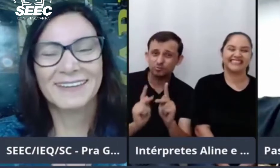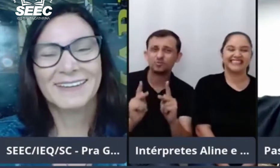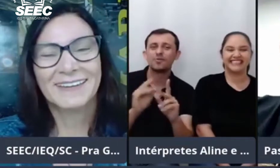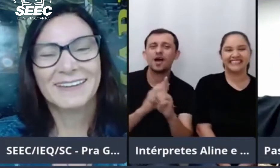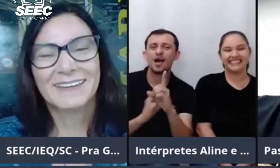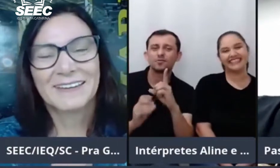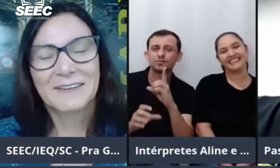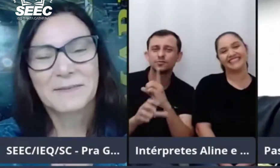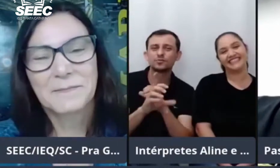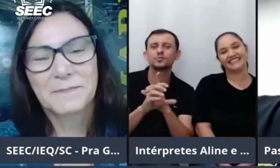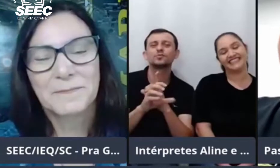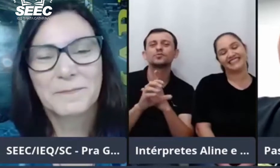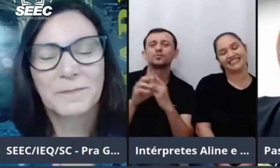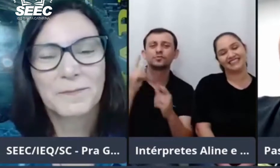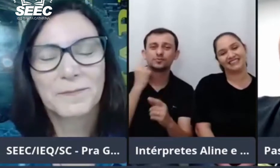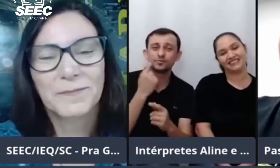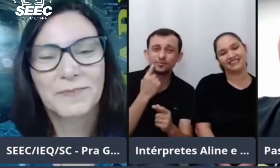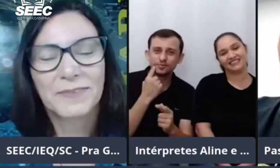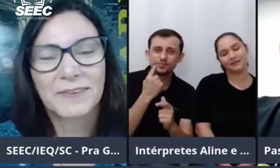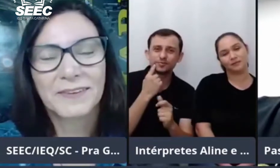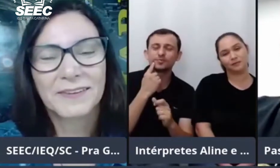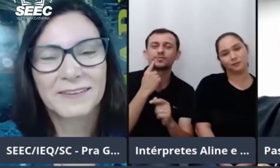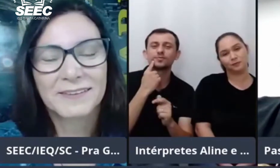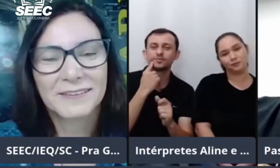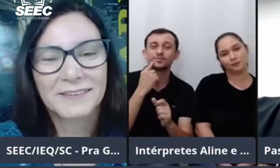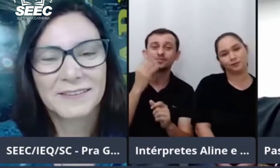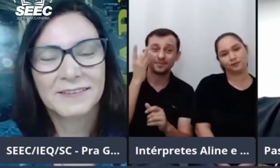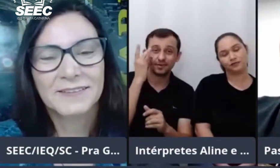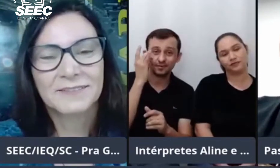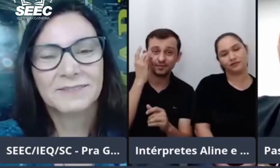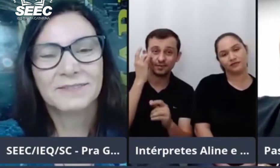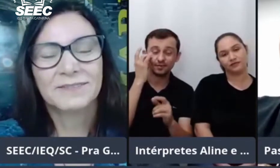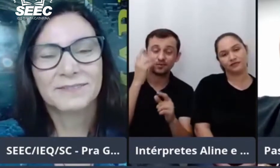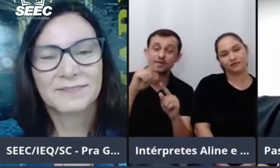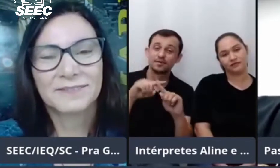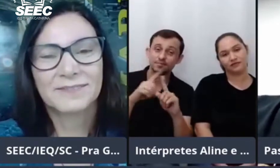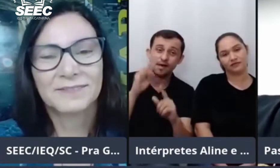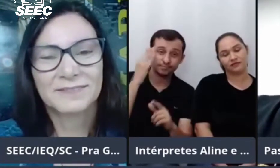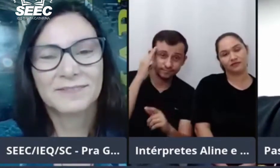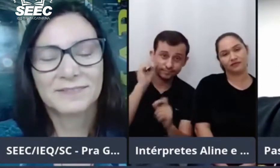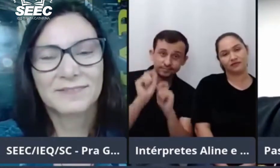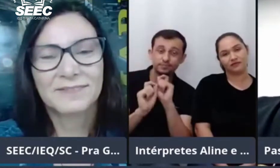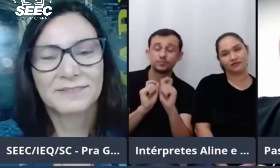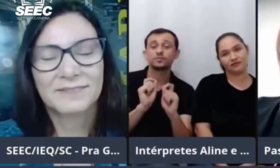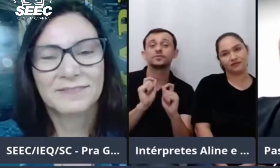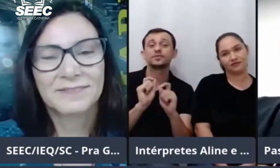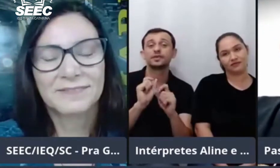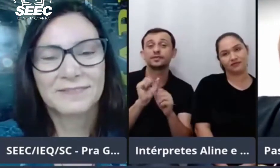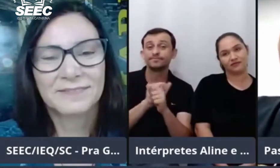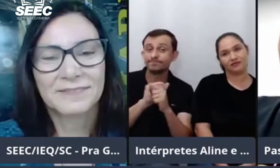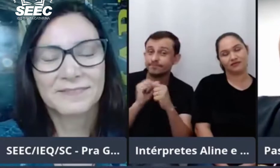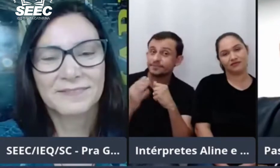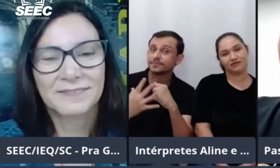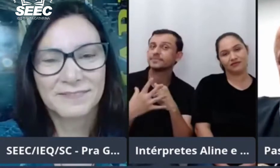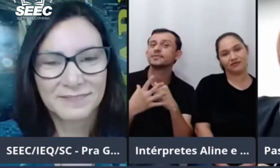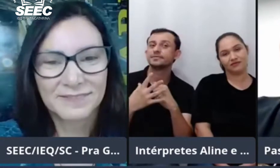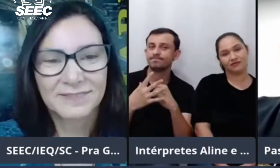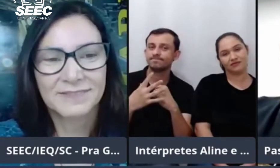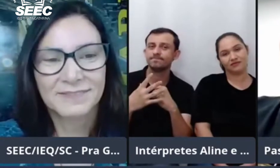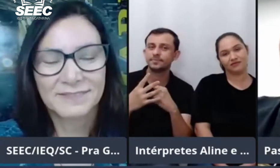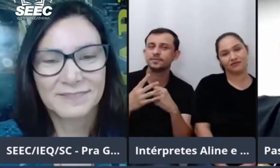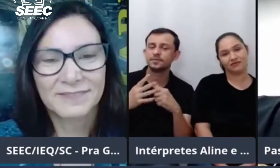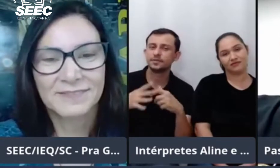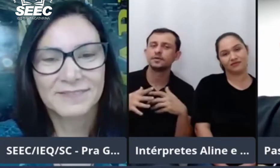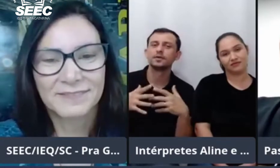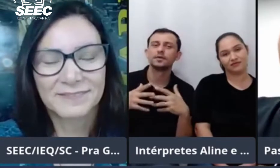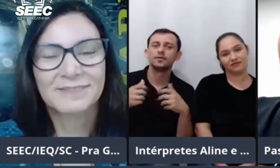dos padrões pelos quais nós estamos vivendo a pandemia, de acordo com a autoridade que nos regra e nos orienta, estamos